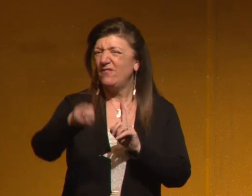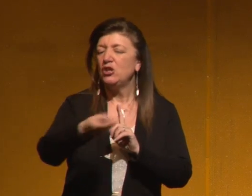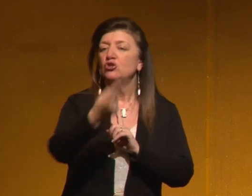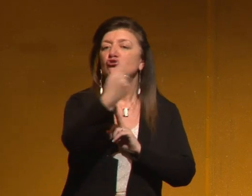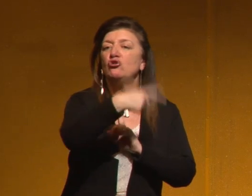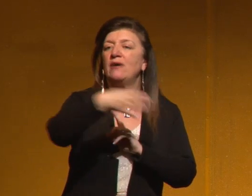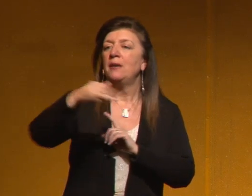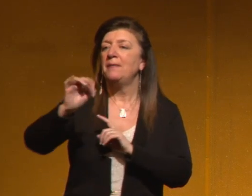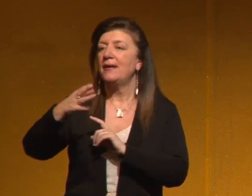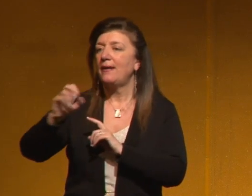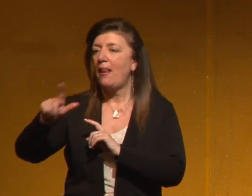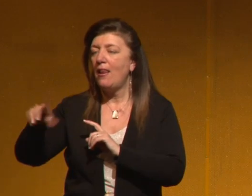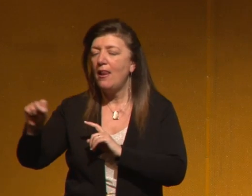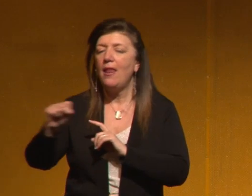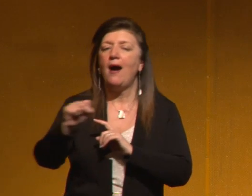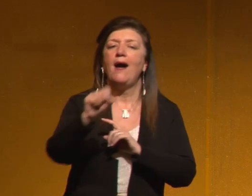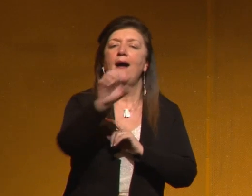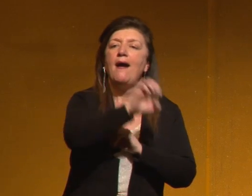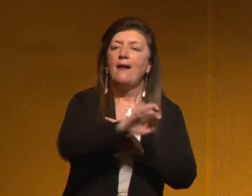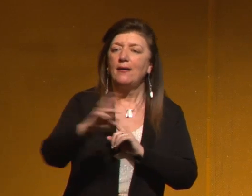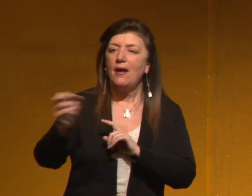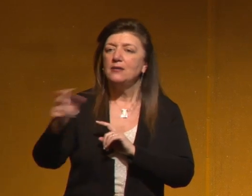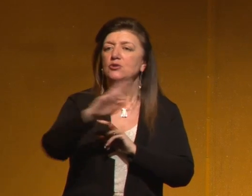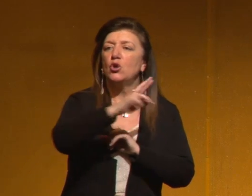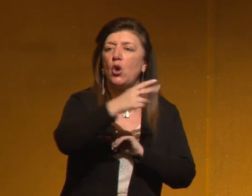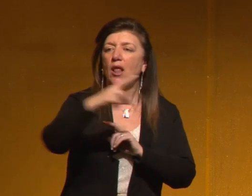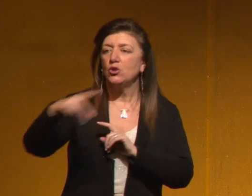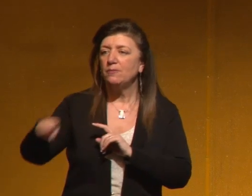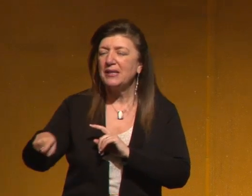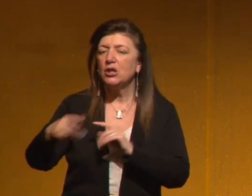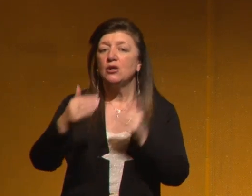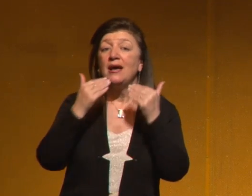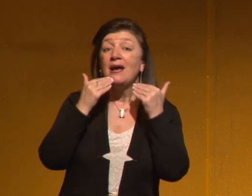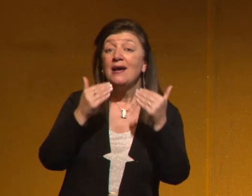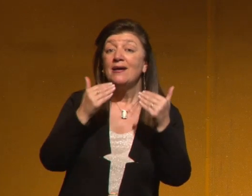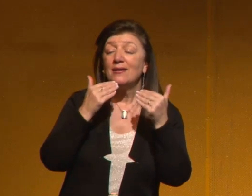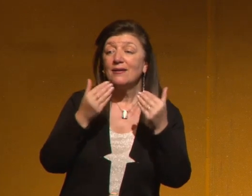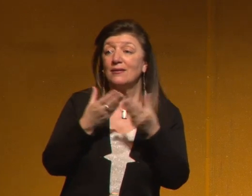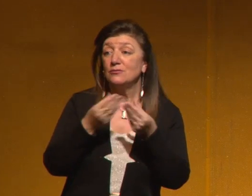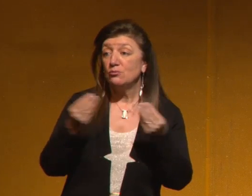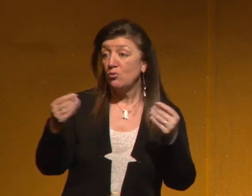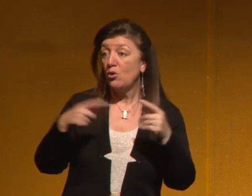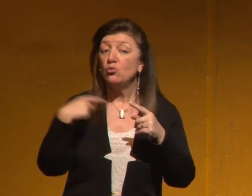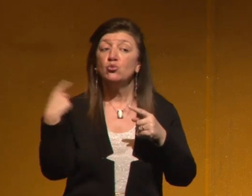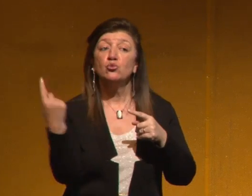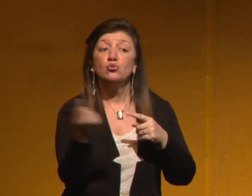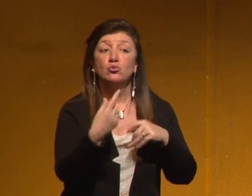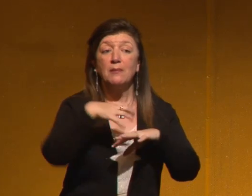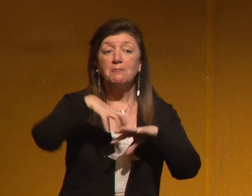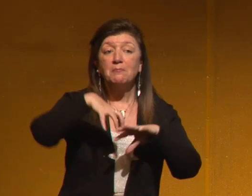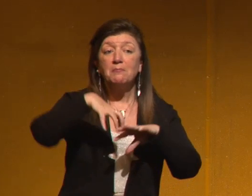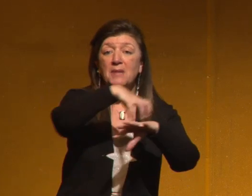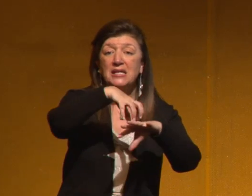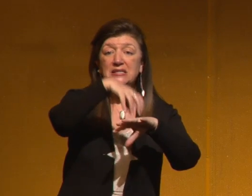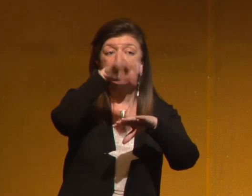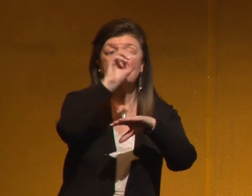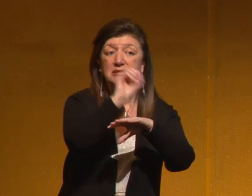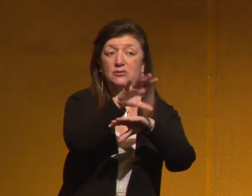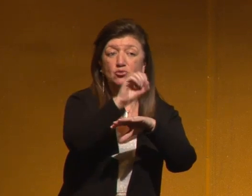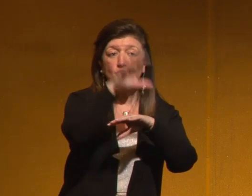resa ernesto rolando picchioni ringrazio i ministeri il ministero dell'istruzione dell'università